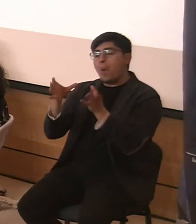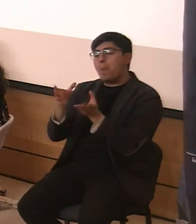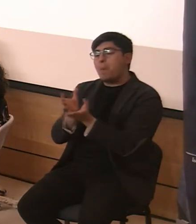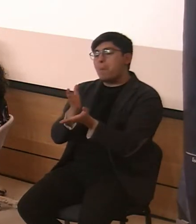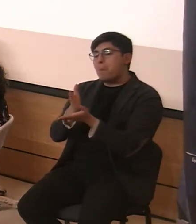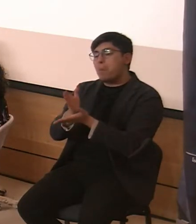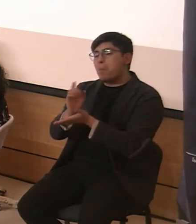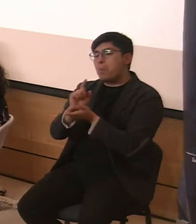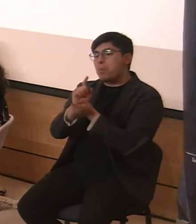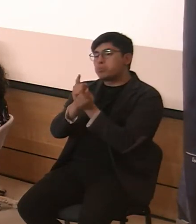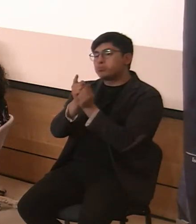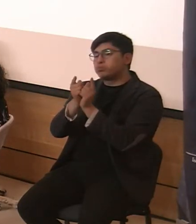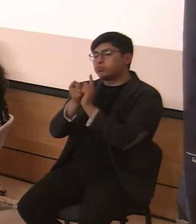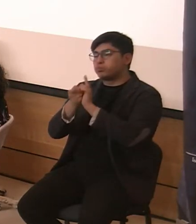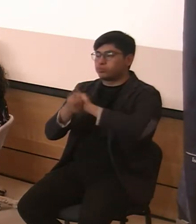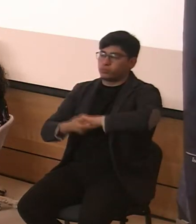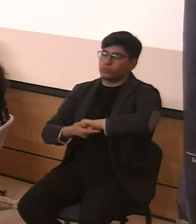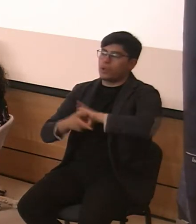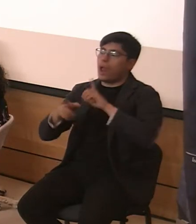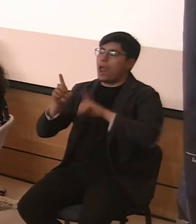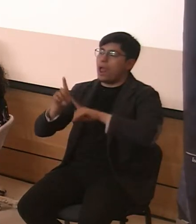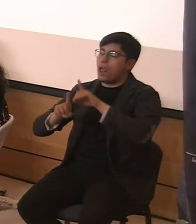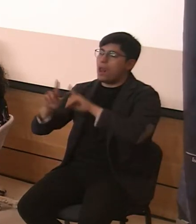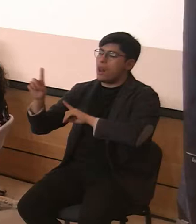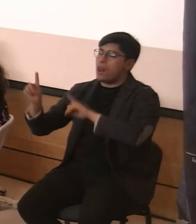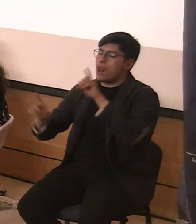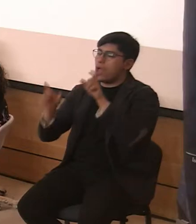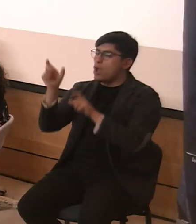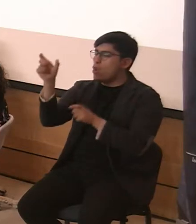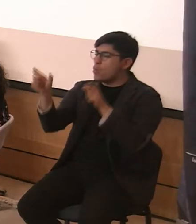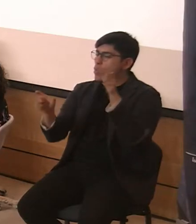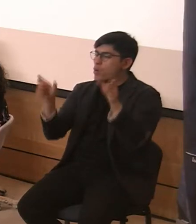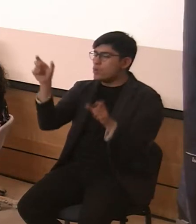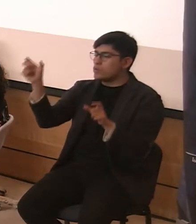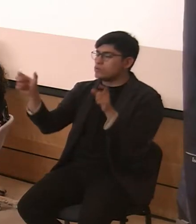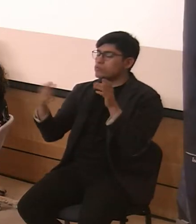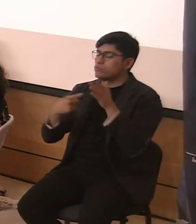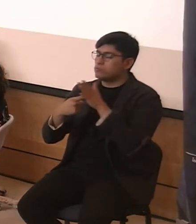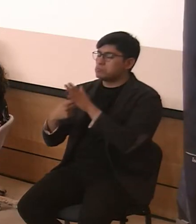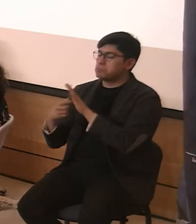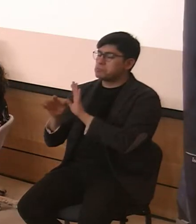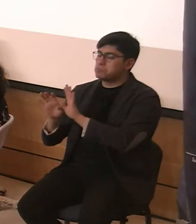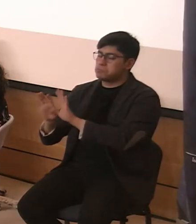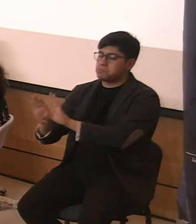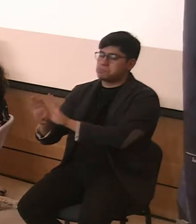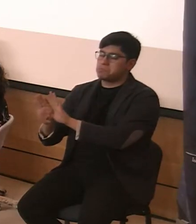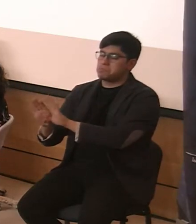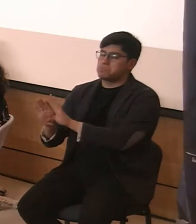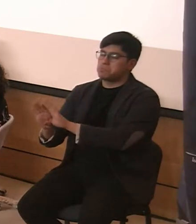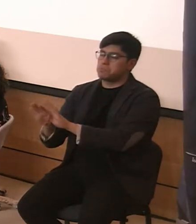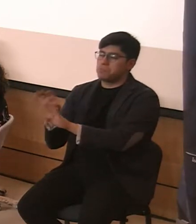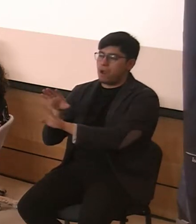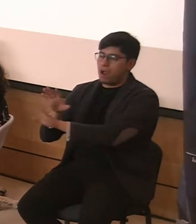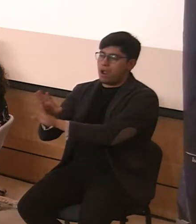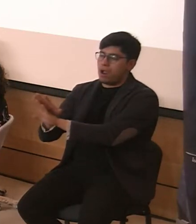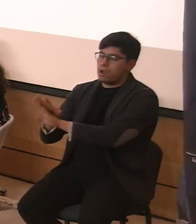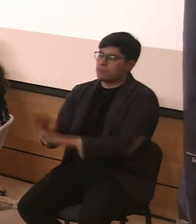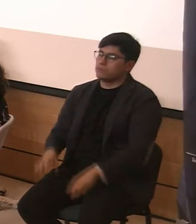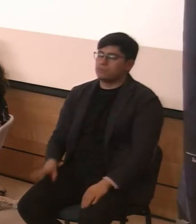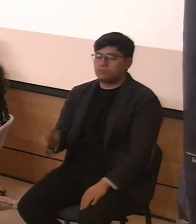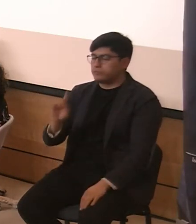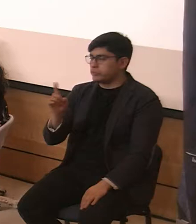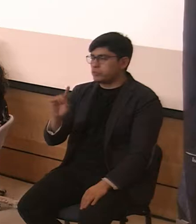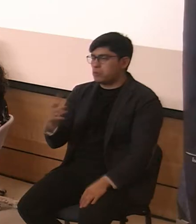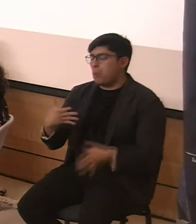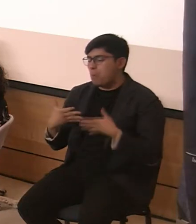algunos seres humanos seguían marginados a esos seres humanos no se les daba el